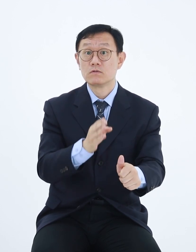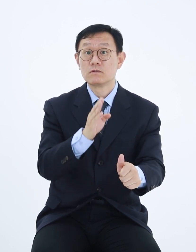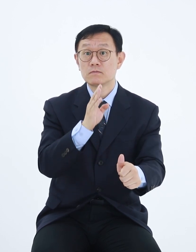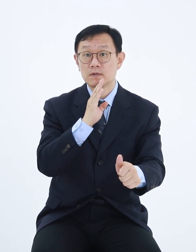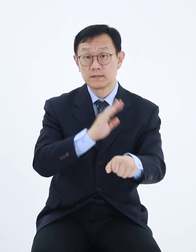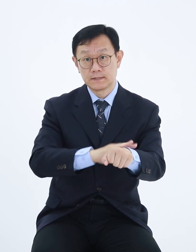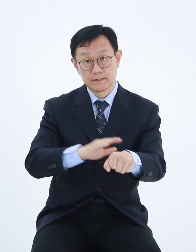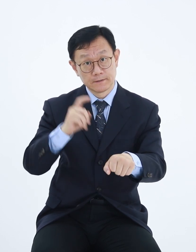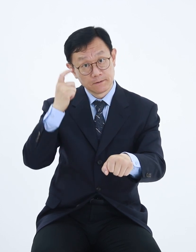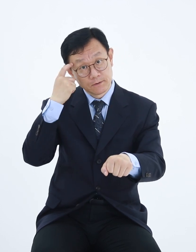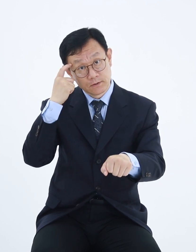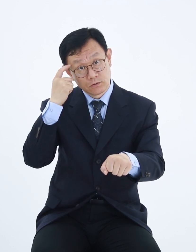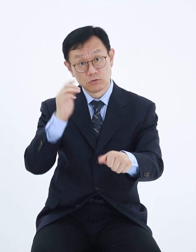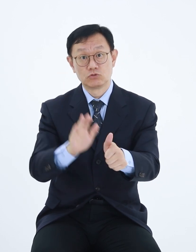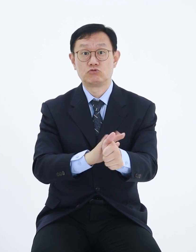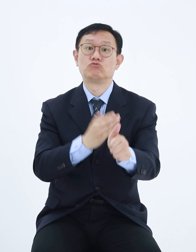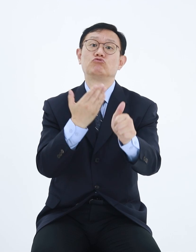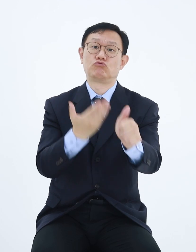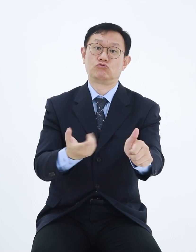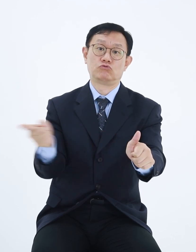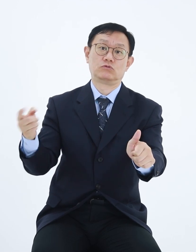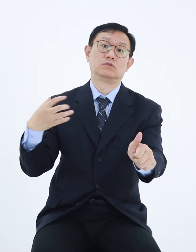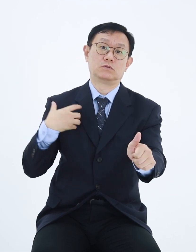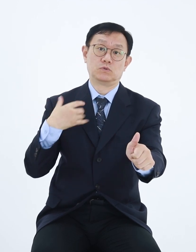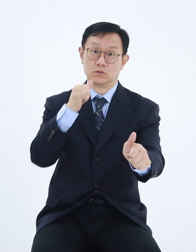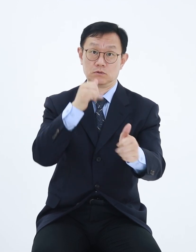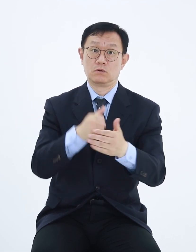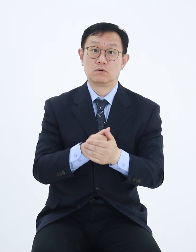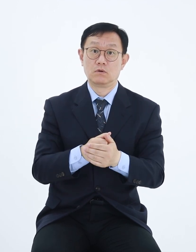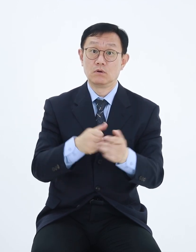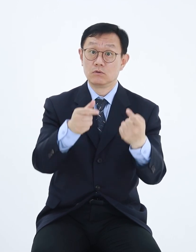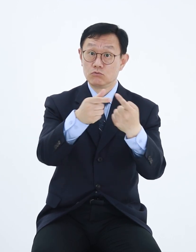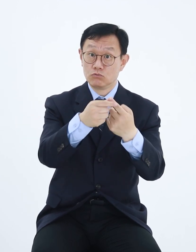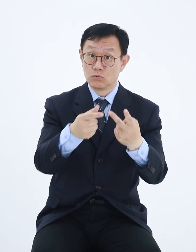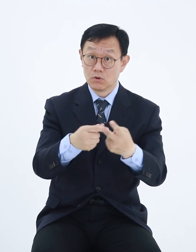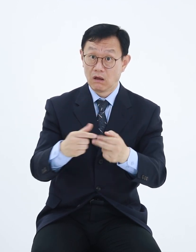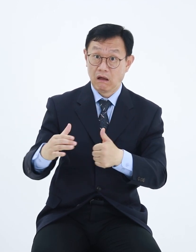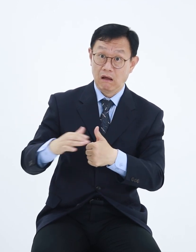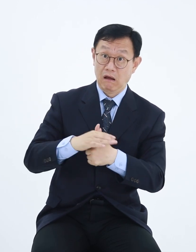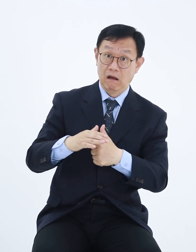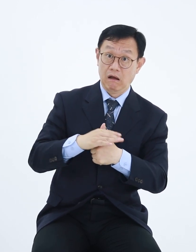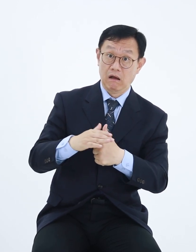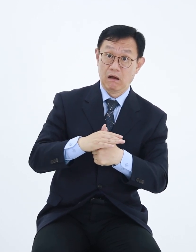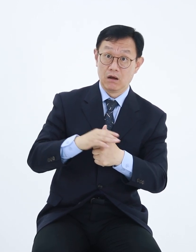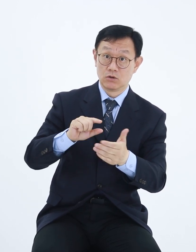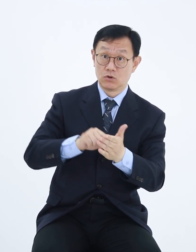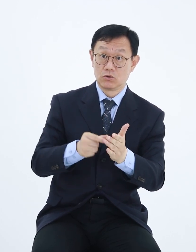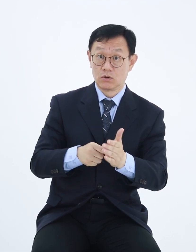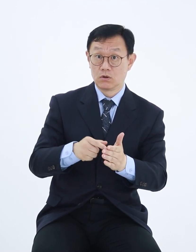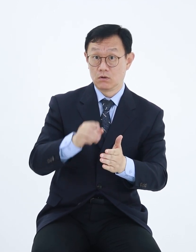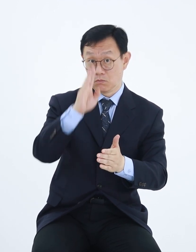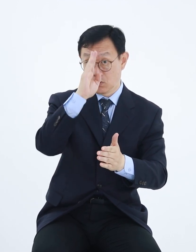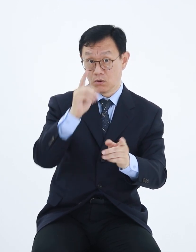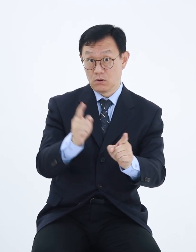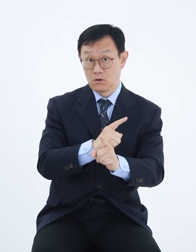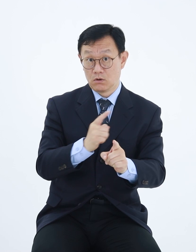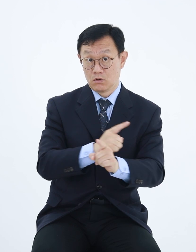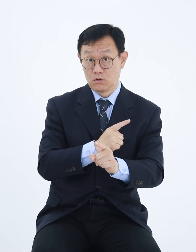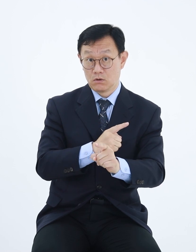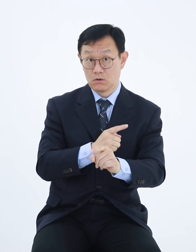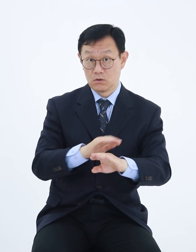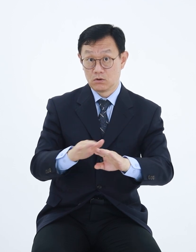최우선적으로 고려할 의무가 있었습니다. 또한 2차례의 공격 후에 적절한 의료 지원 및 재활 치료를